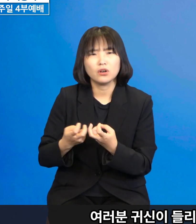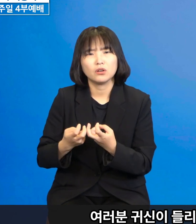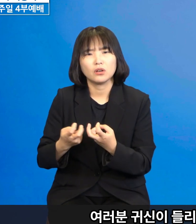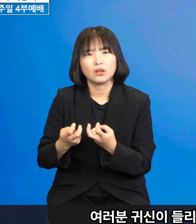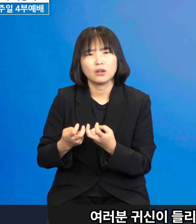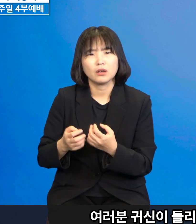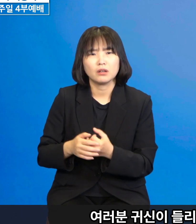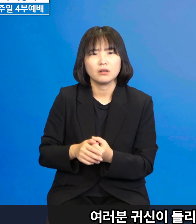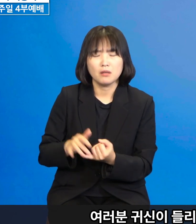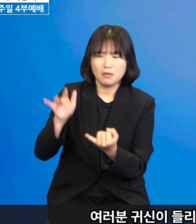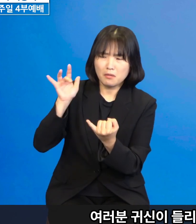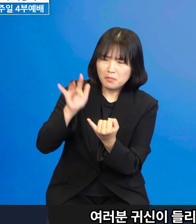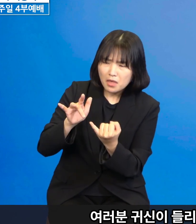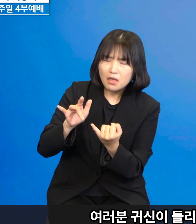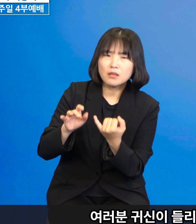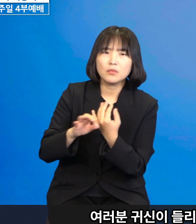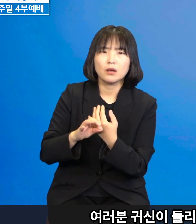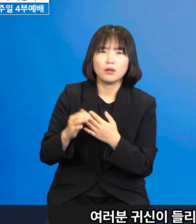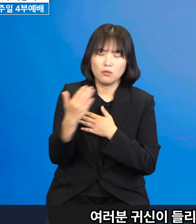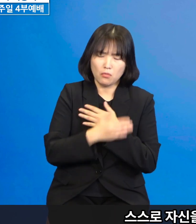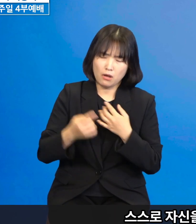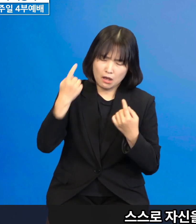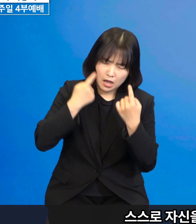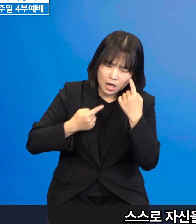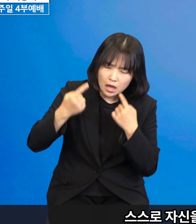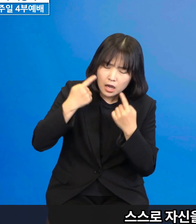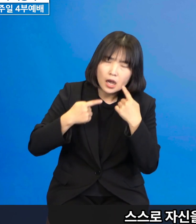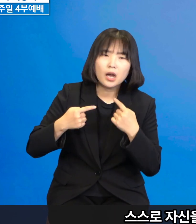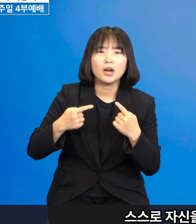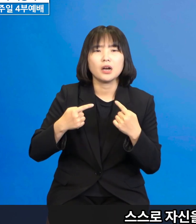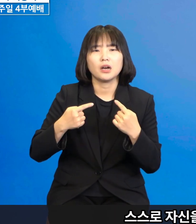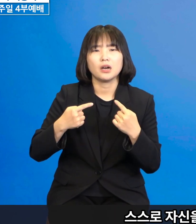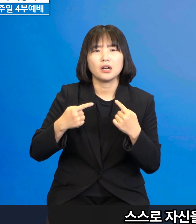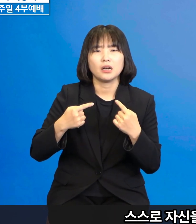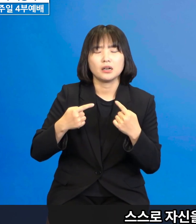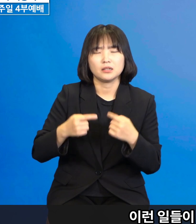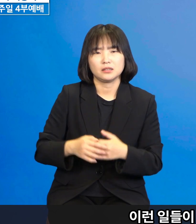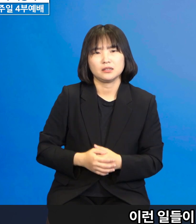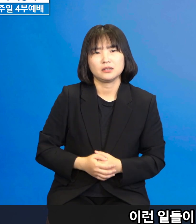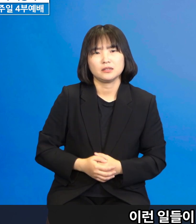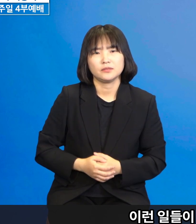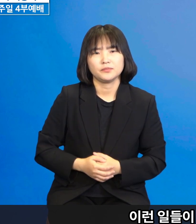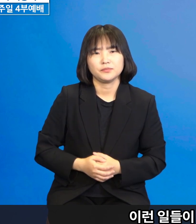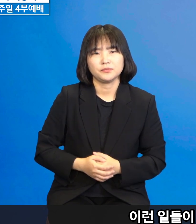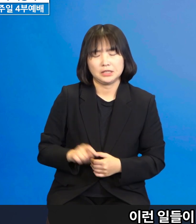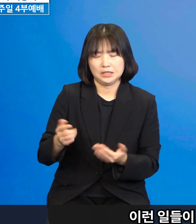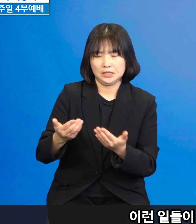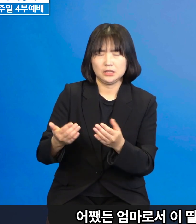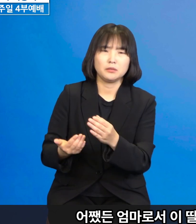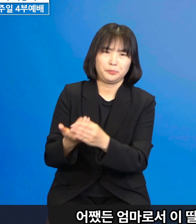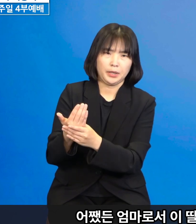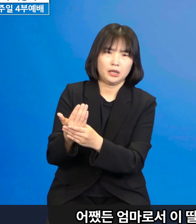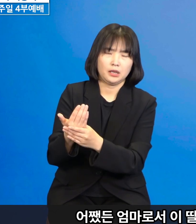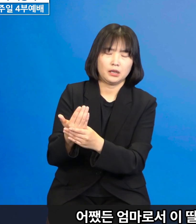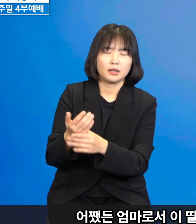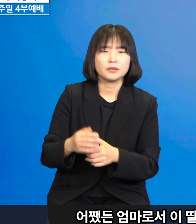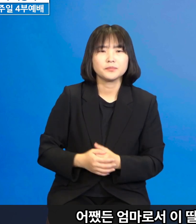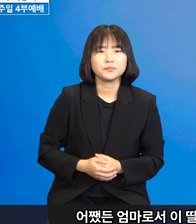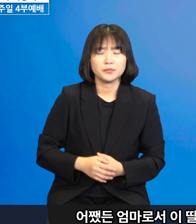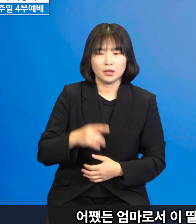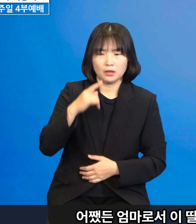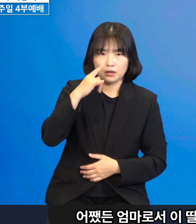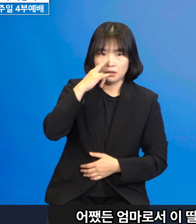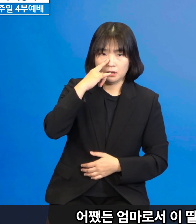귀신 들리면 몸을 해하기도 하고요, 스스로 자신을 막 이렇게 던지기도 합니다. 뭐 이런 일들이 있는 것 같았어요. 그러니까 어쨌든